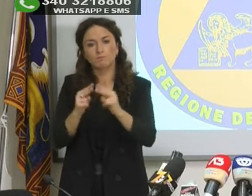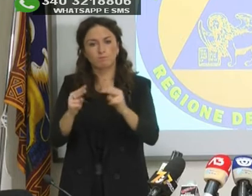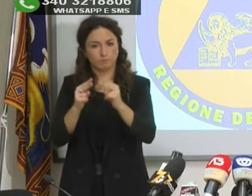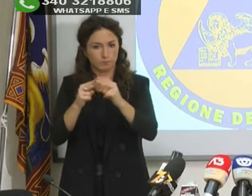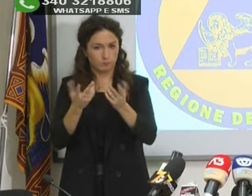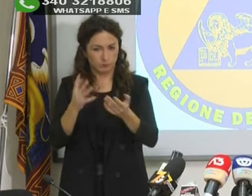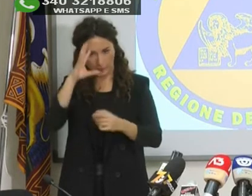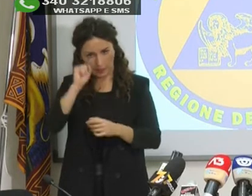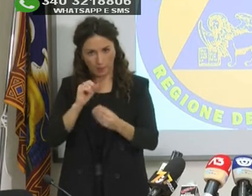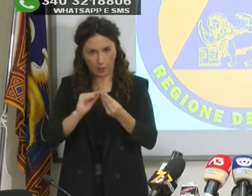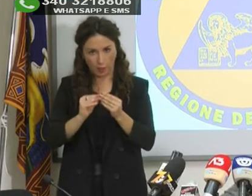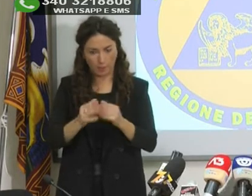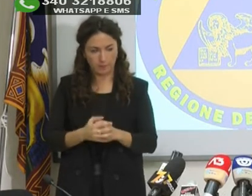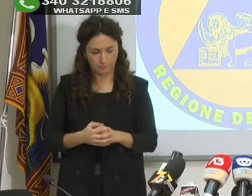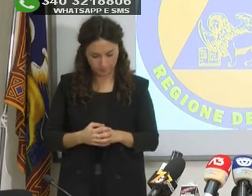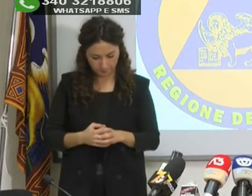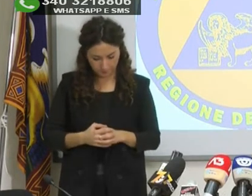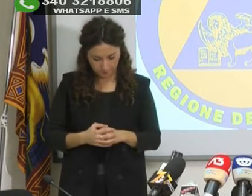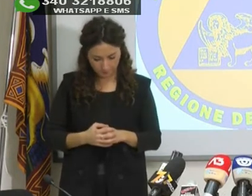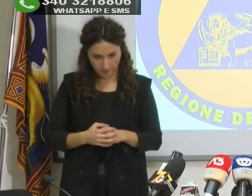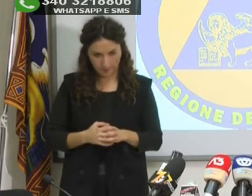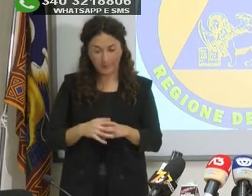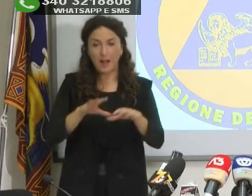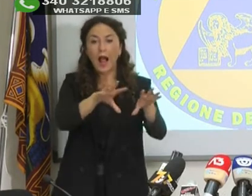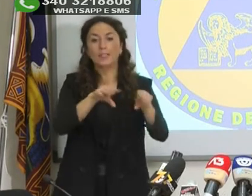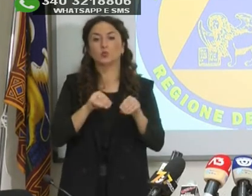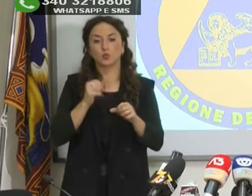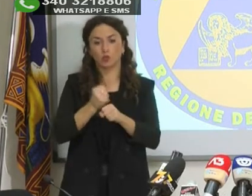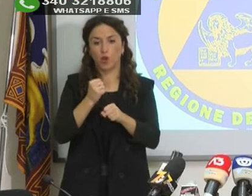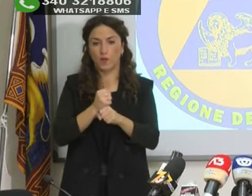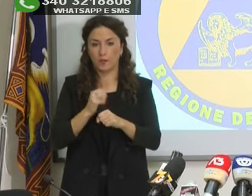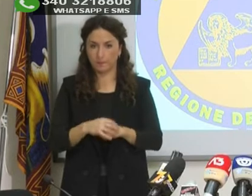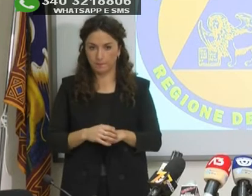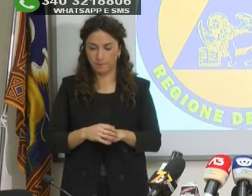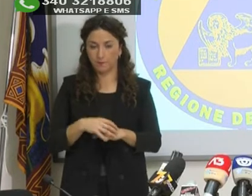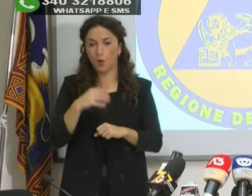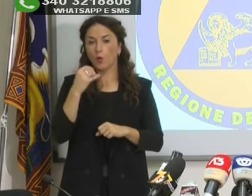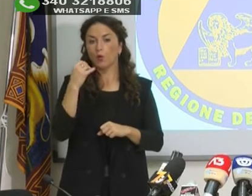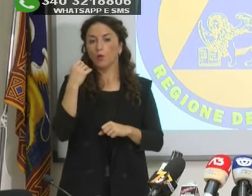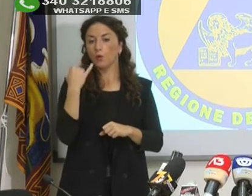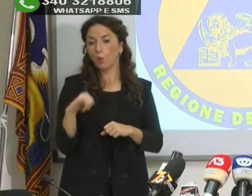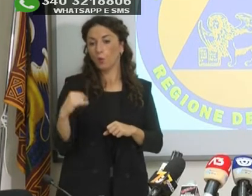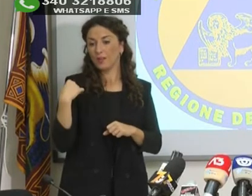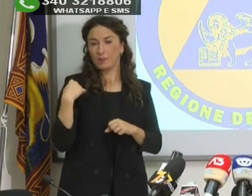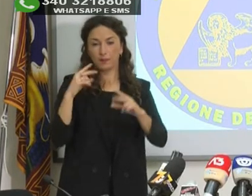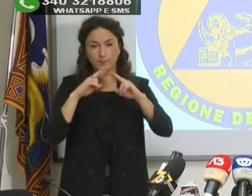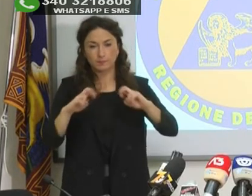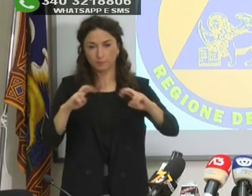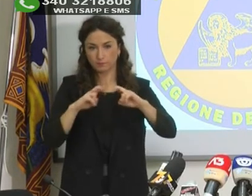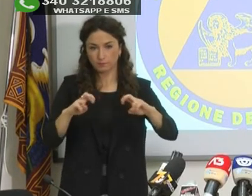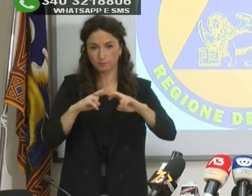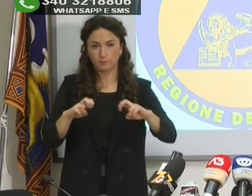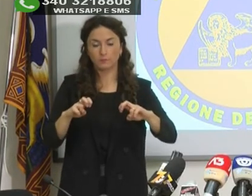declinarlo. E per quanto riguarda le assunzioni, allora l'ultima ricognizione che noi abbiamo fatto